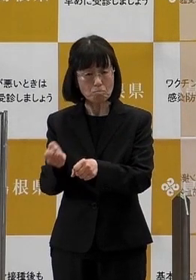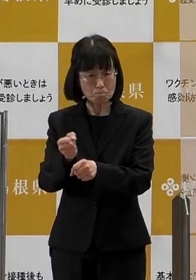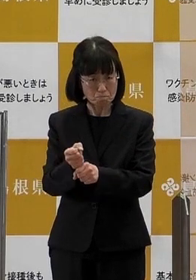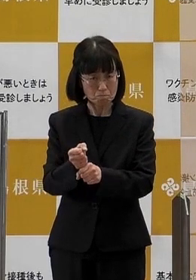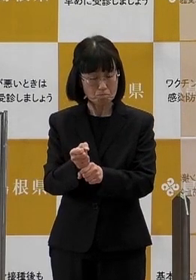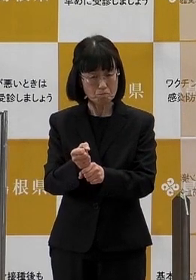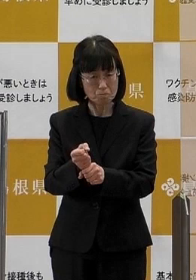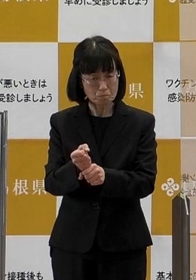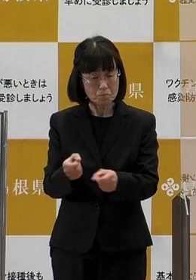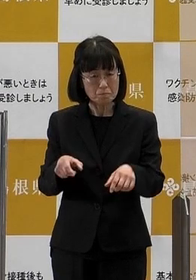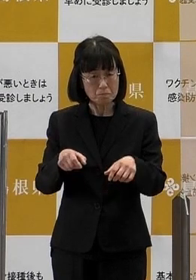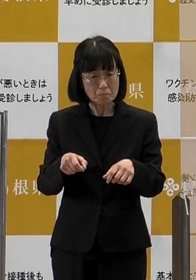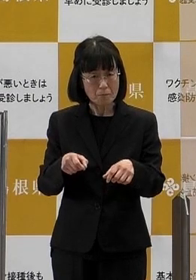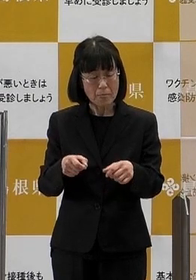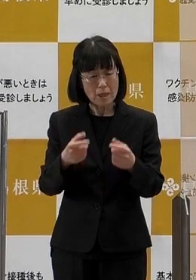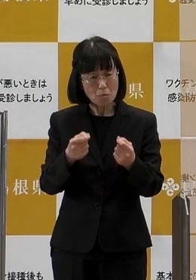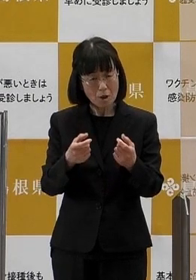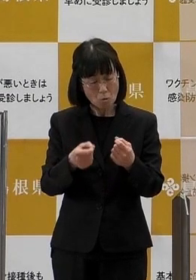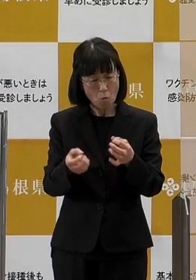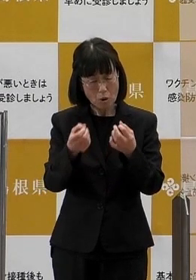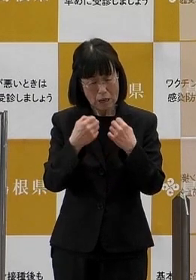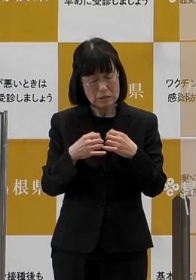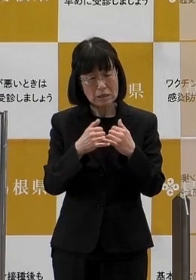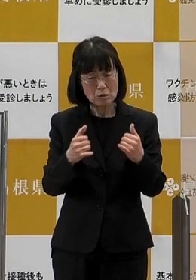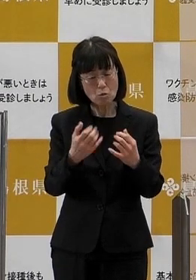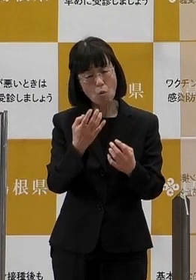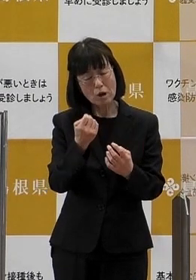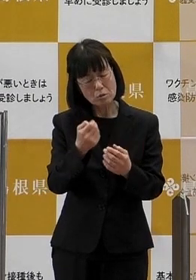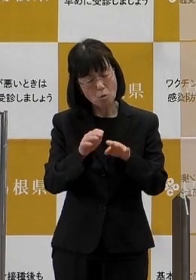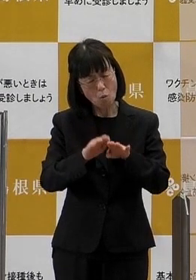水準で感染者数を抑えて、